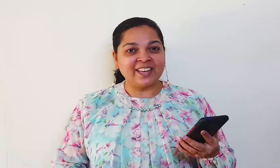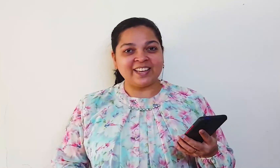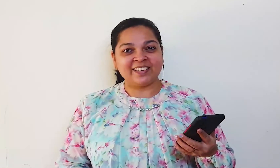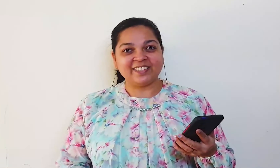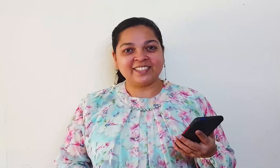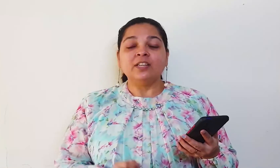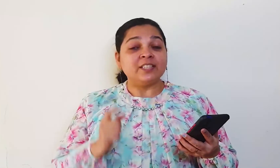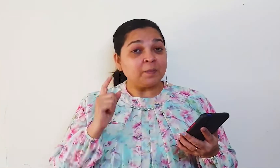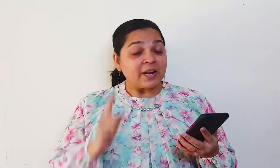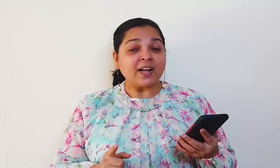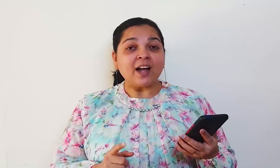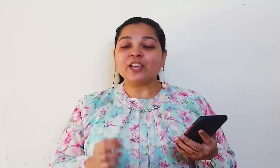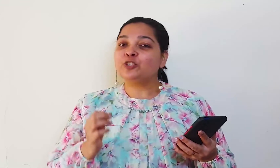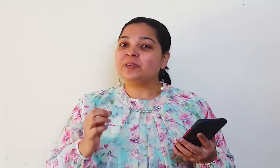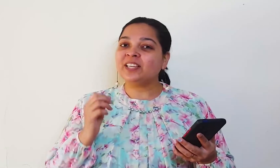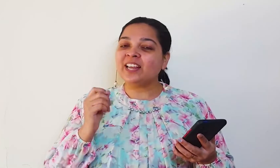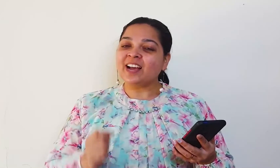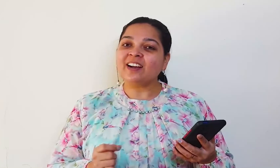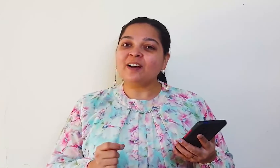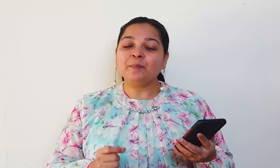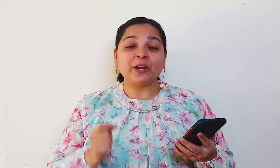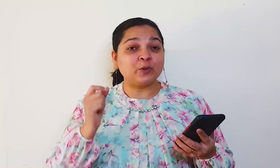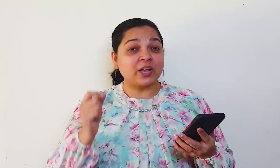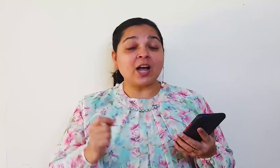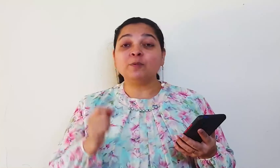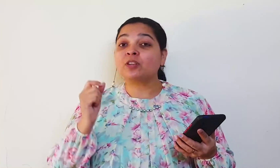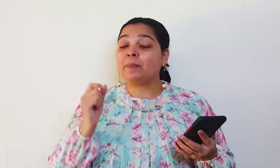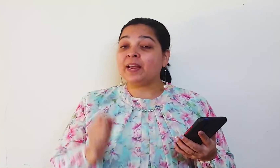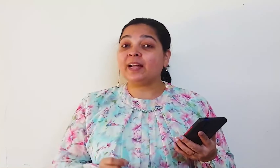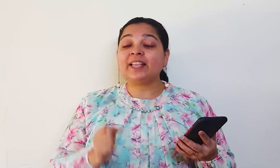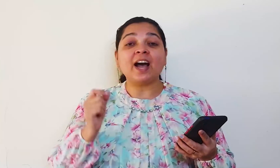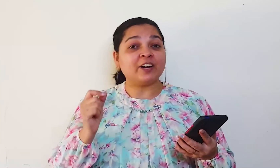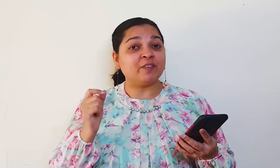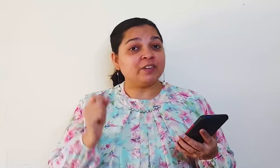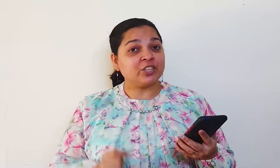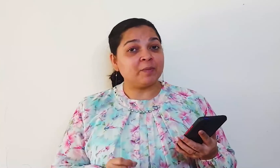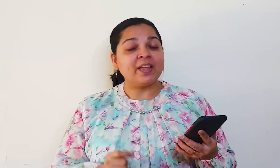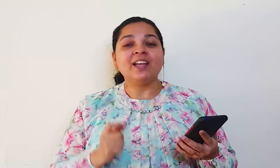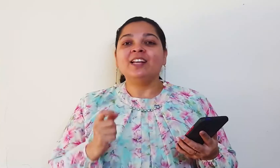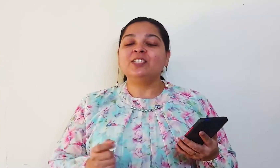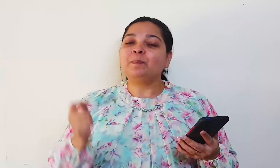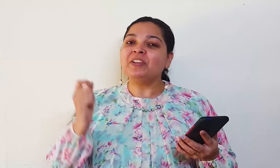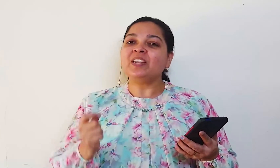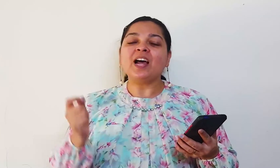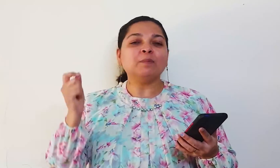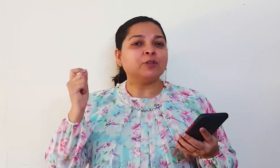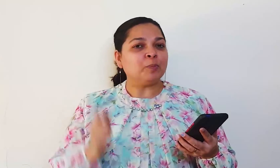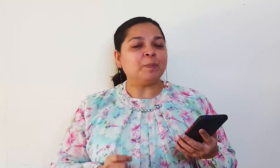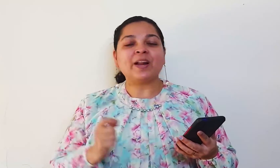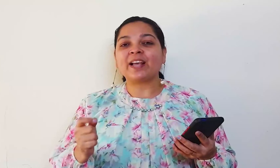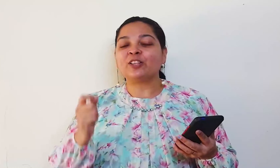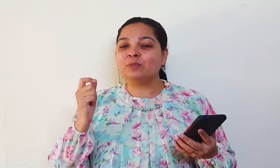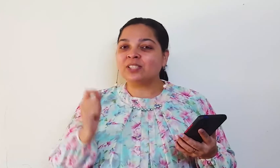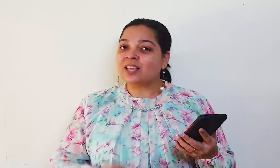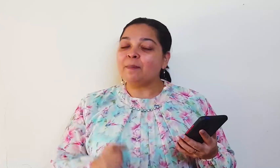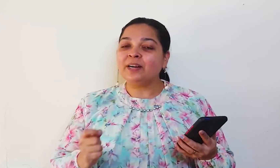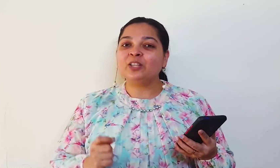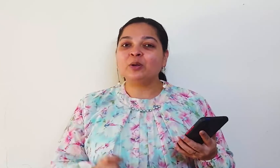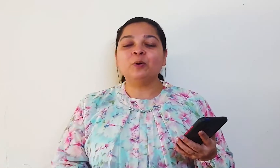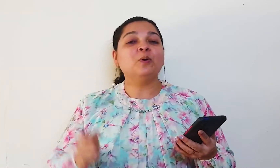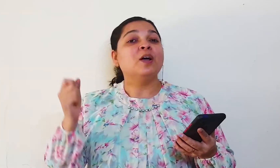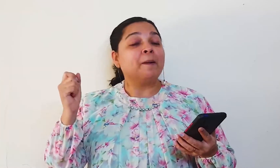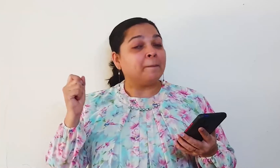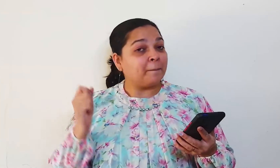भन्छौँ। जसभित्र के छ त? योग्यता छ परिवर्तन गर्न सक्ने। हालेलुया। जुन अद्भुत चमत्कार